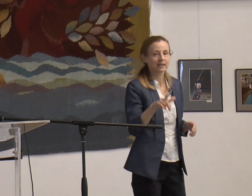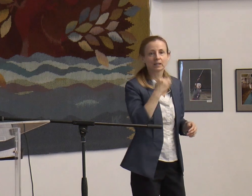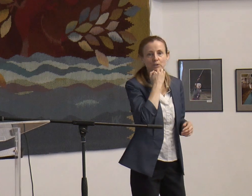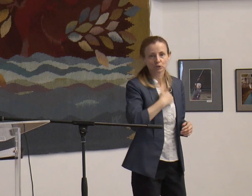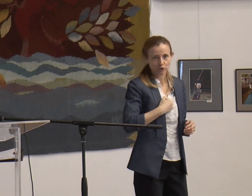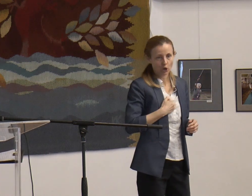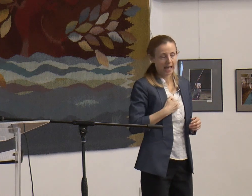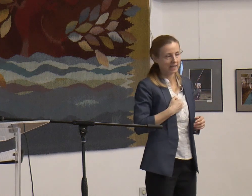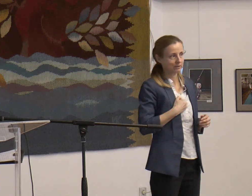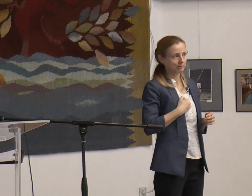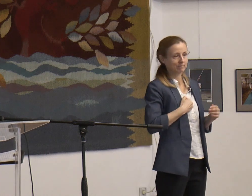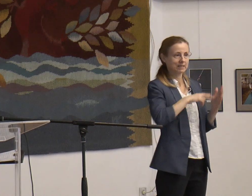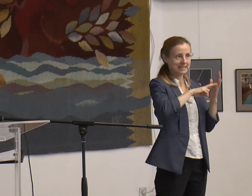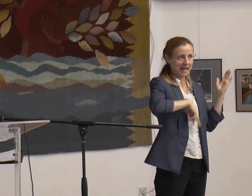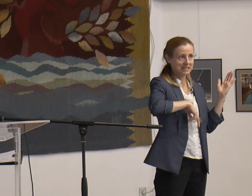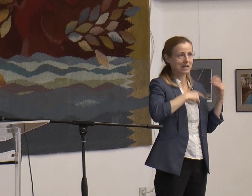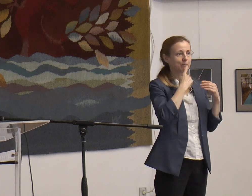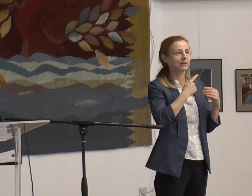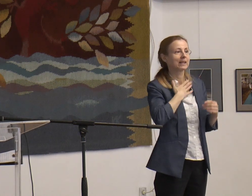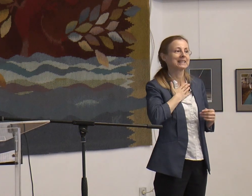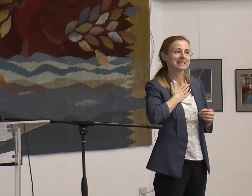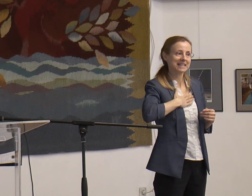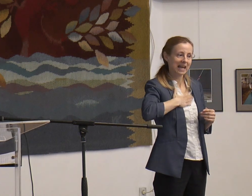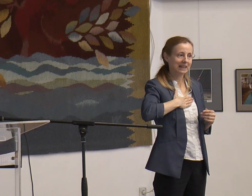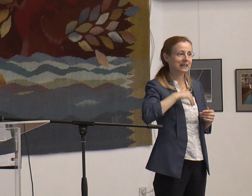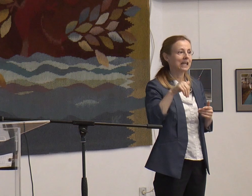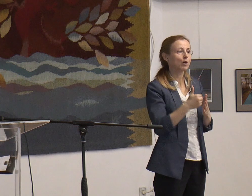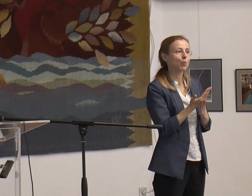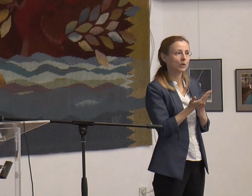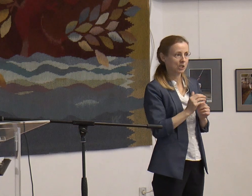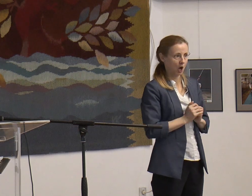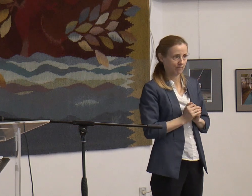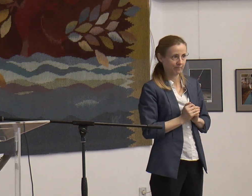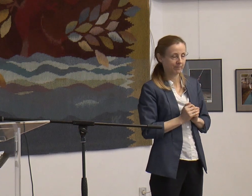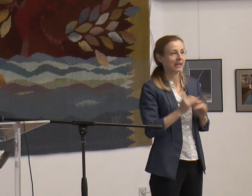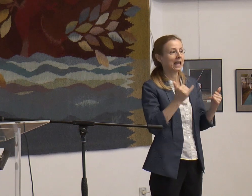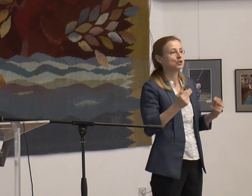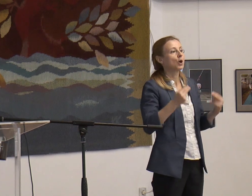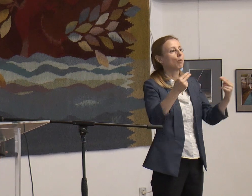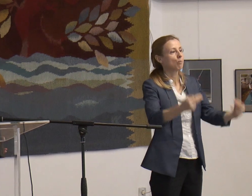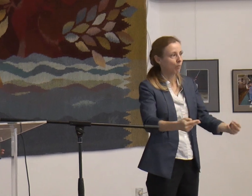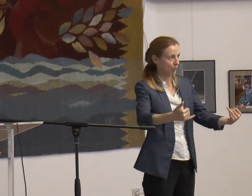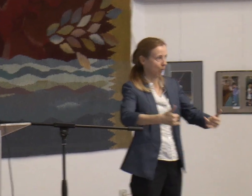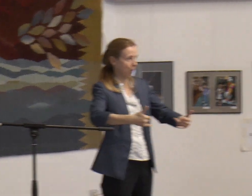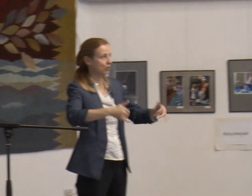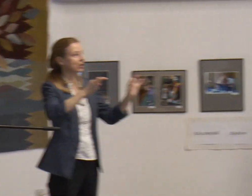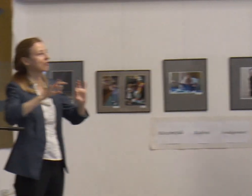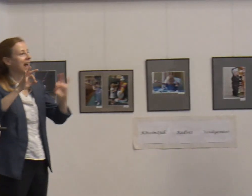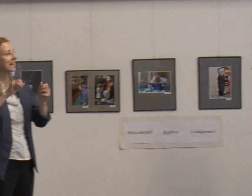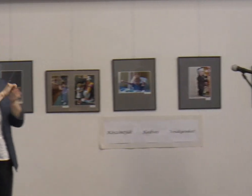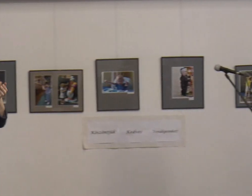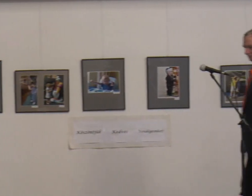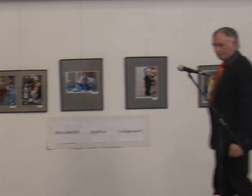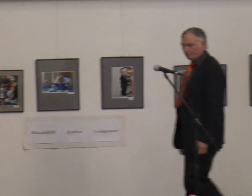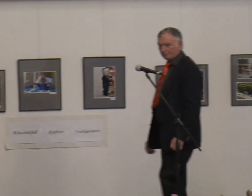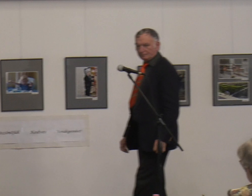fogja elmondani, szeretni újra. És most fog majd felkészülni Molnár Jánosné.